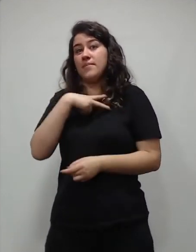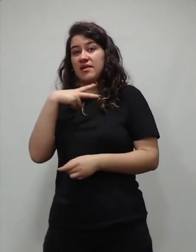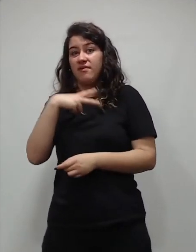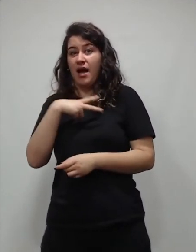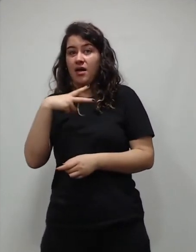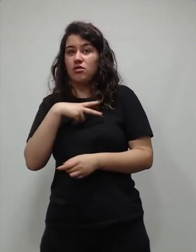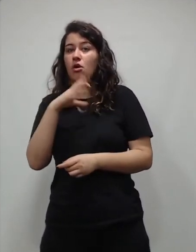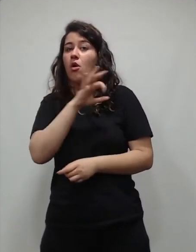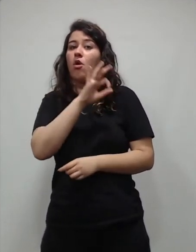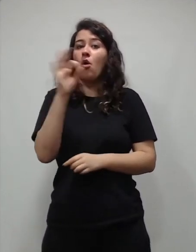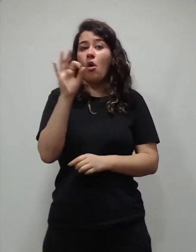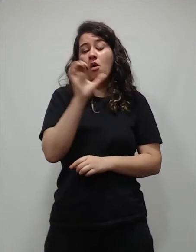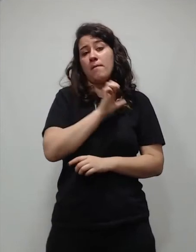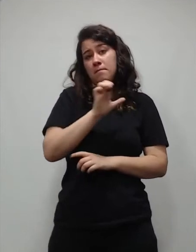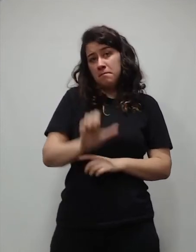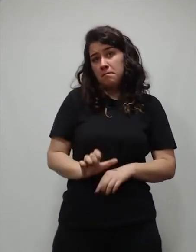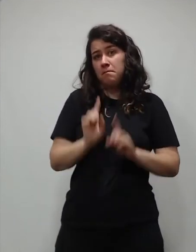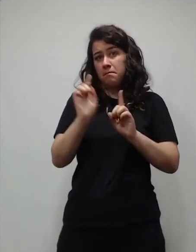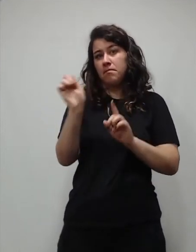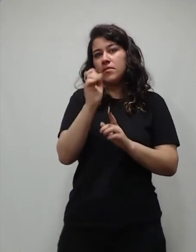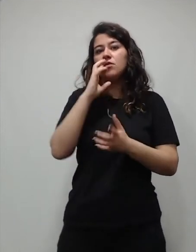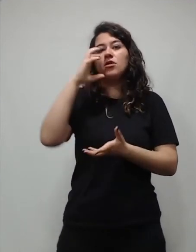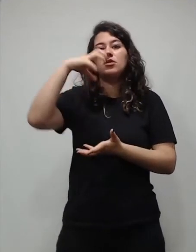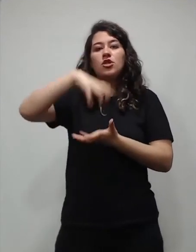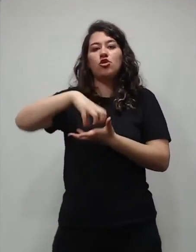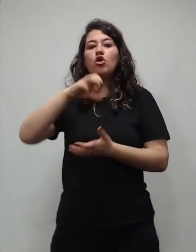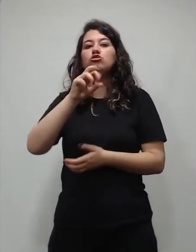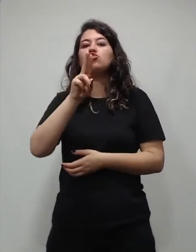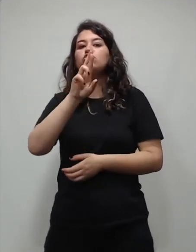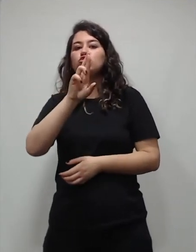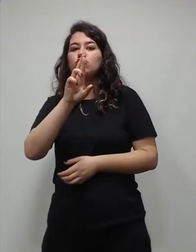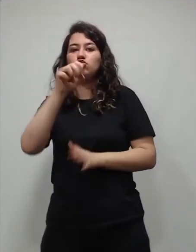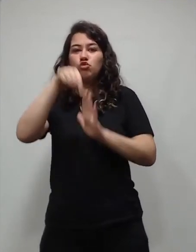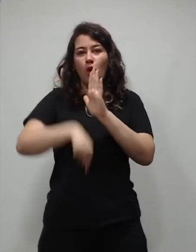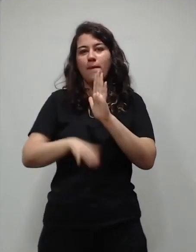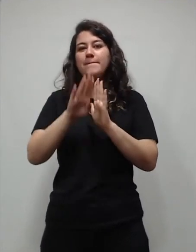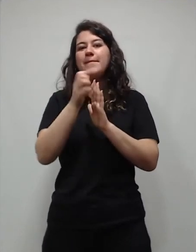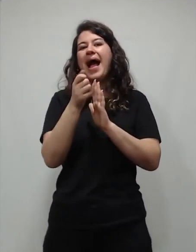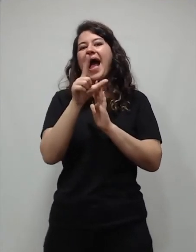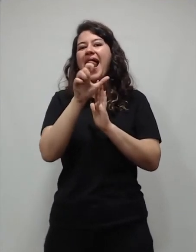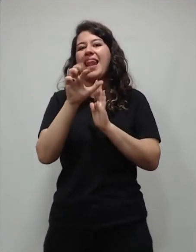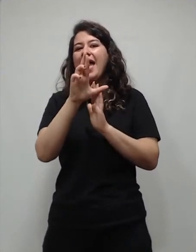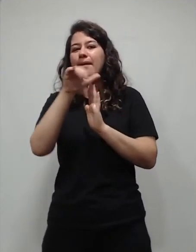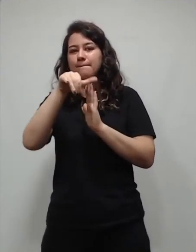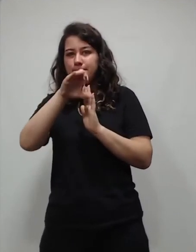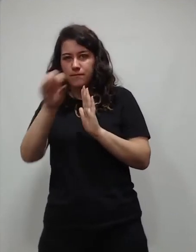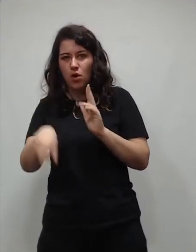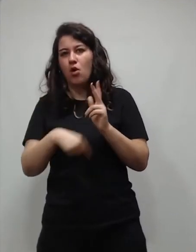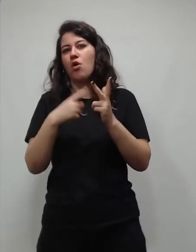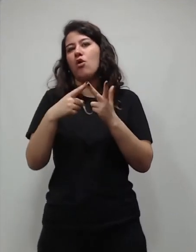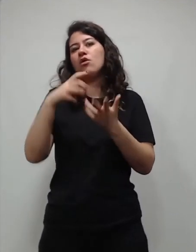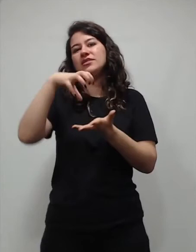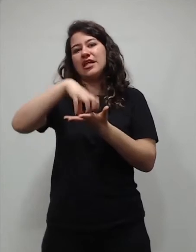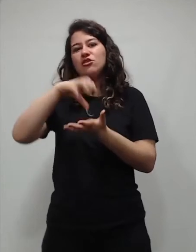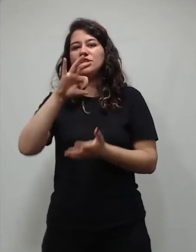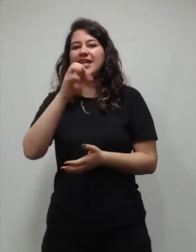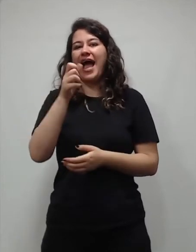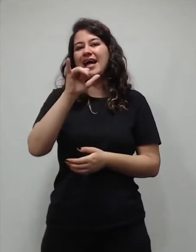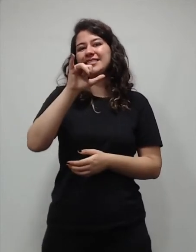o de la órbita paraestatal, como el Centro Sur Palermo, como el Centro Martínez Vizca, estatal como el Centro